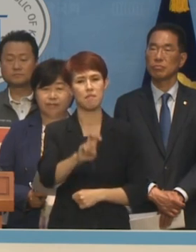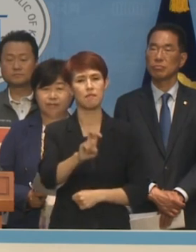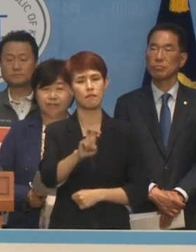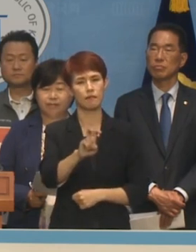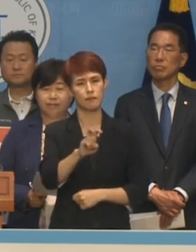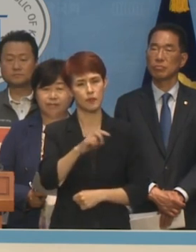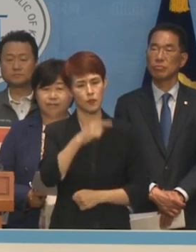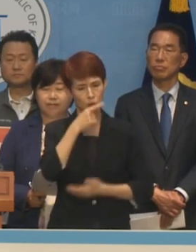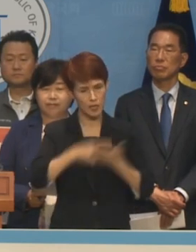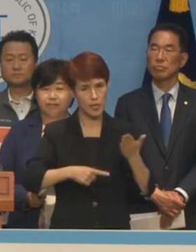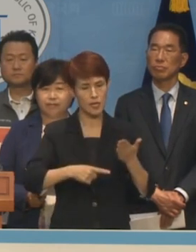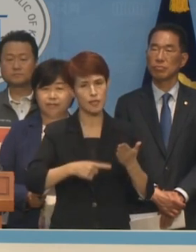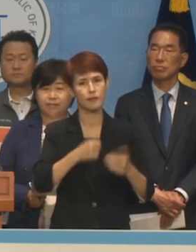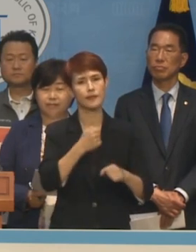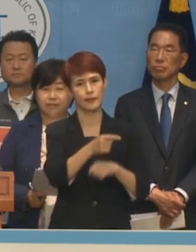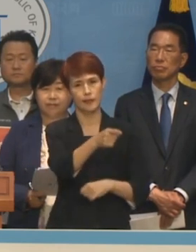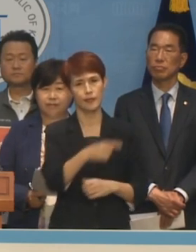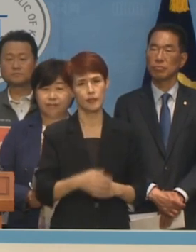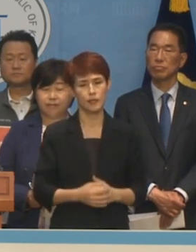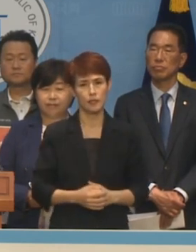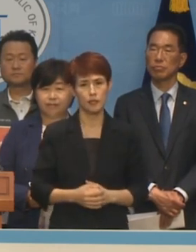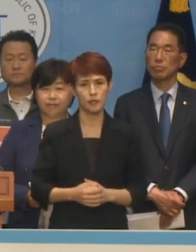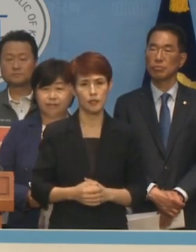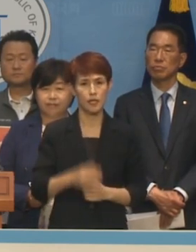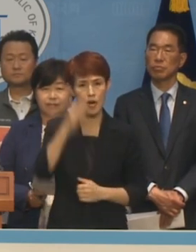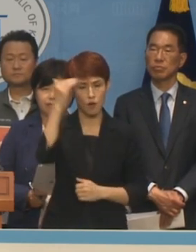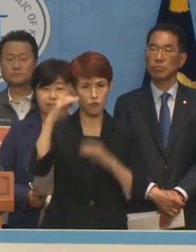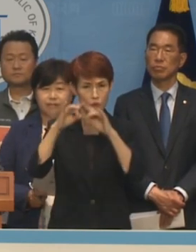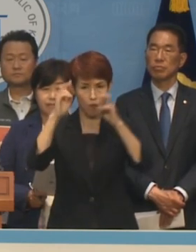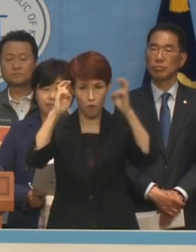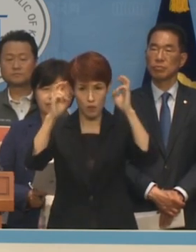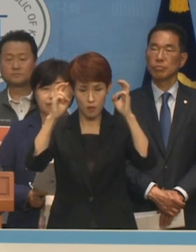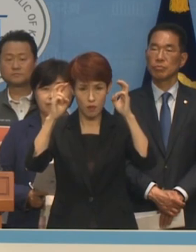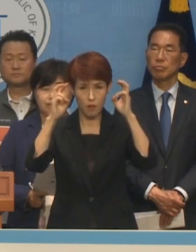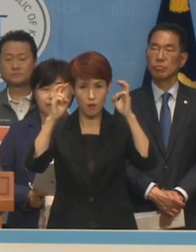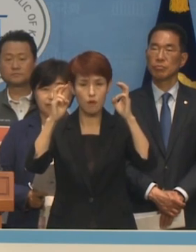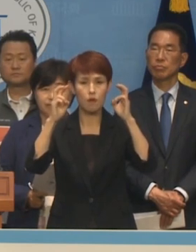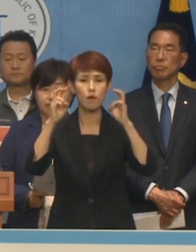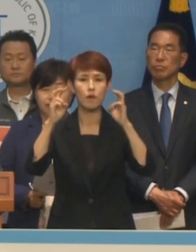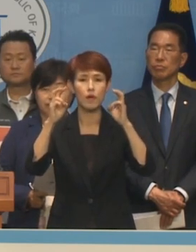해당한다. 실제 한전 KDN의 평균